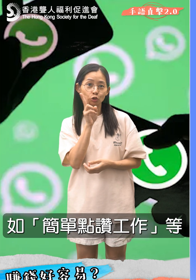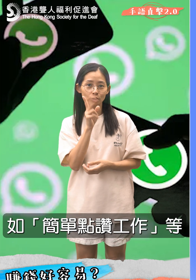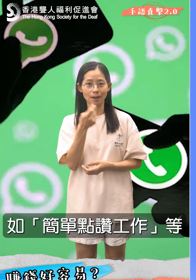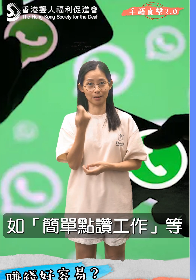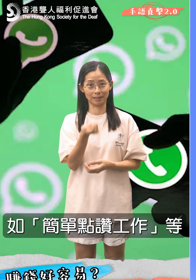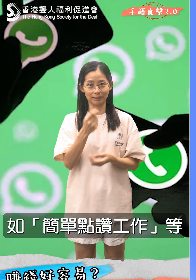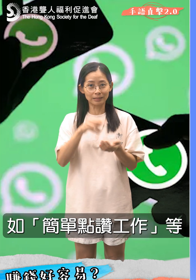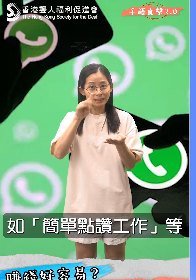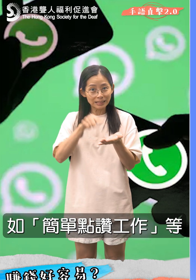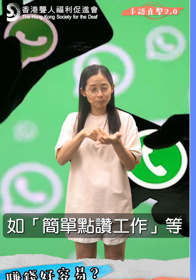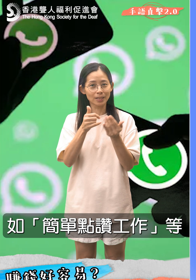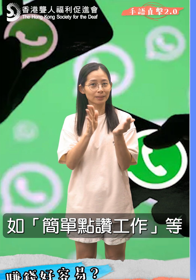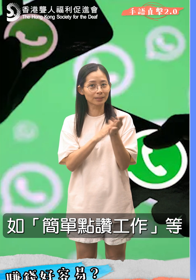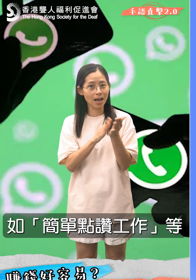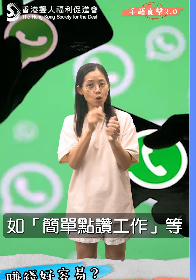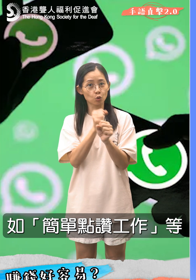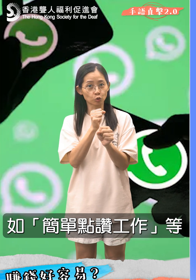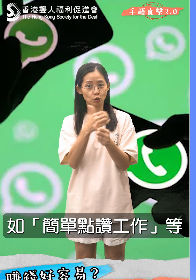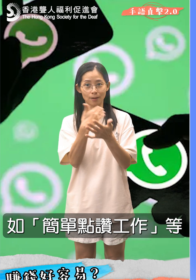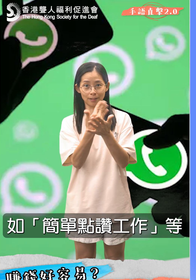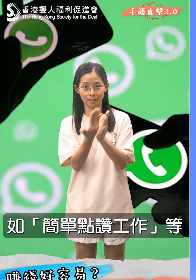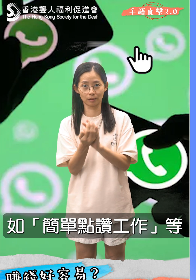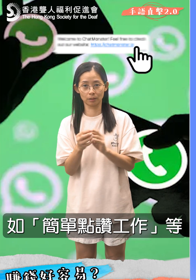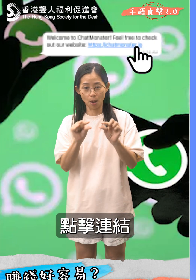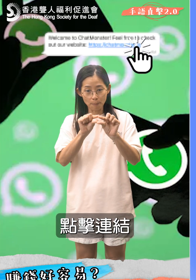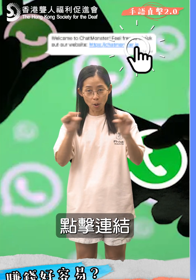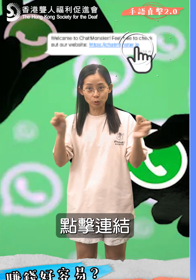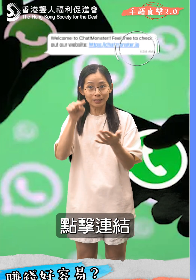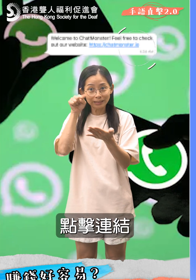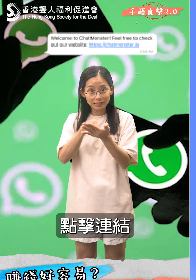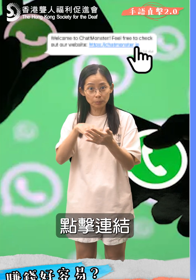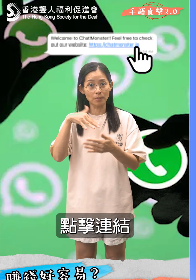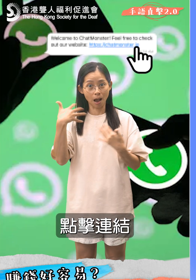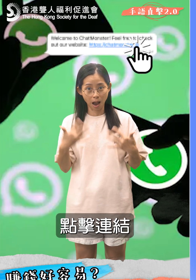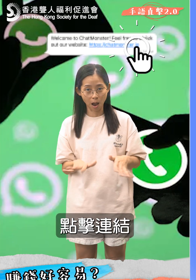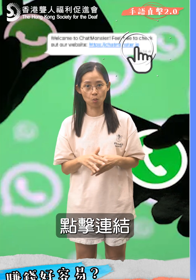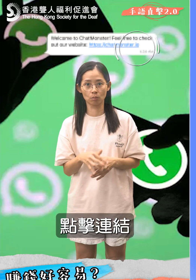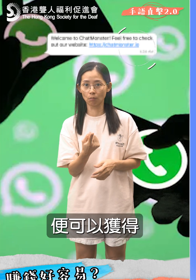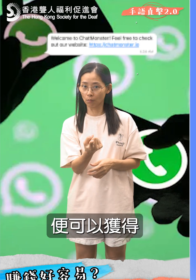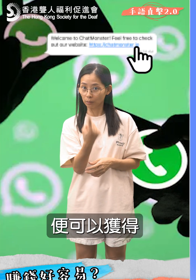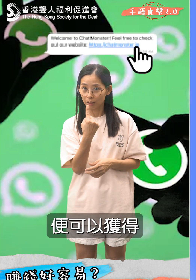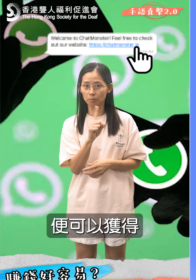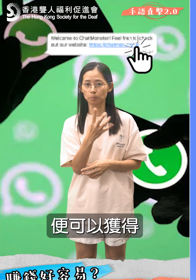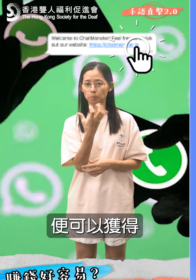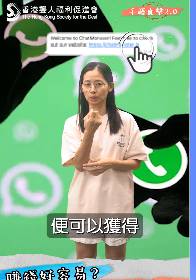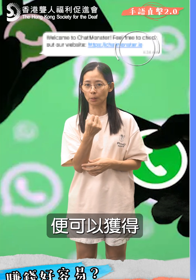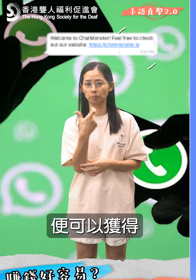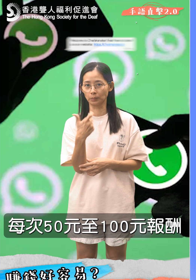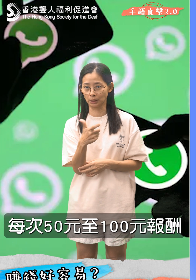簡單點讚工作等等。點擊連結就可以獲得每